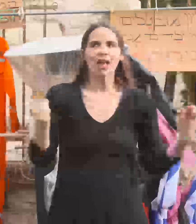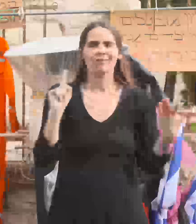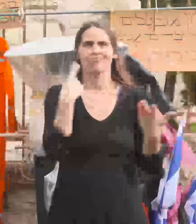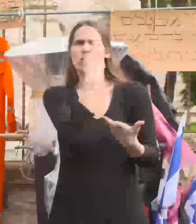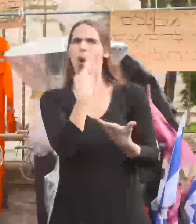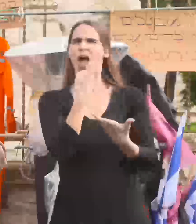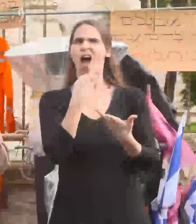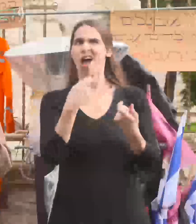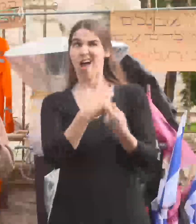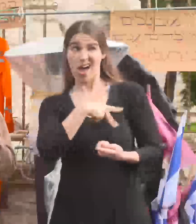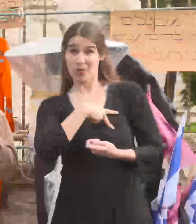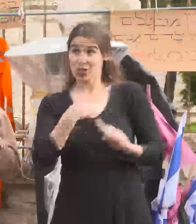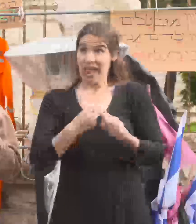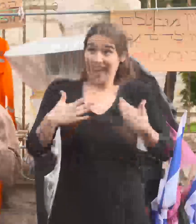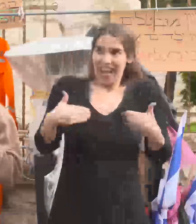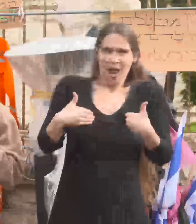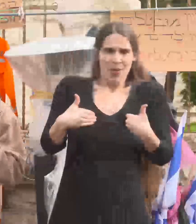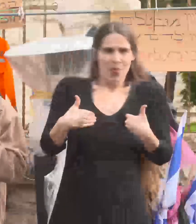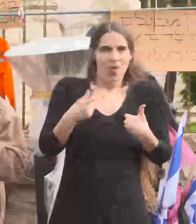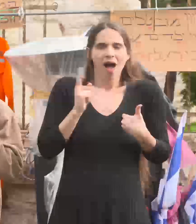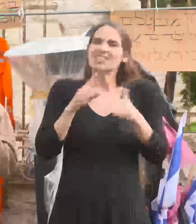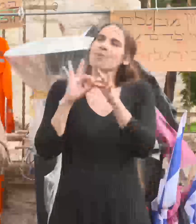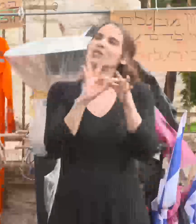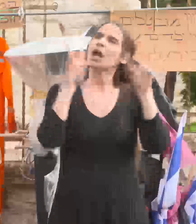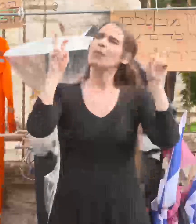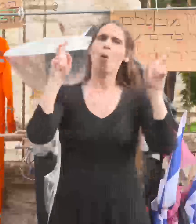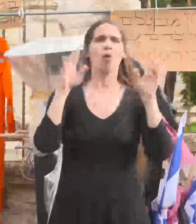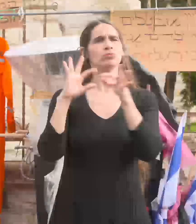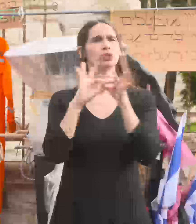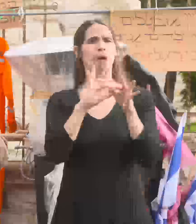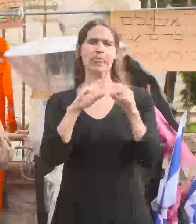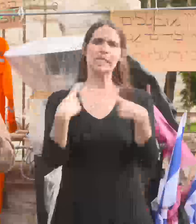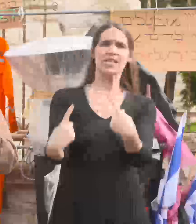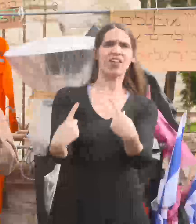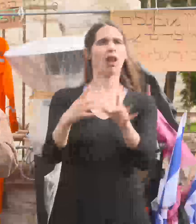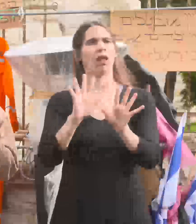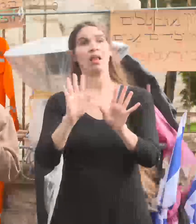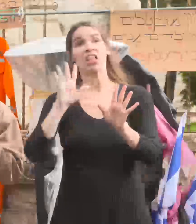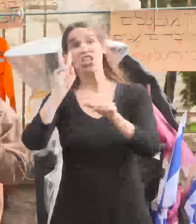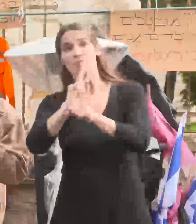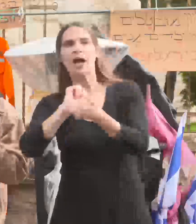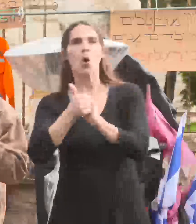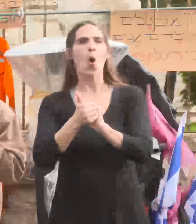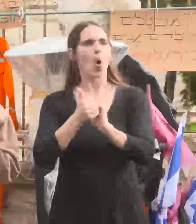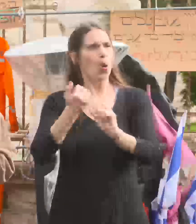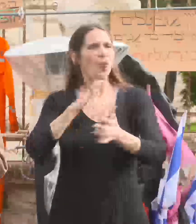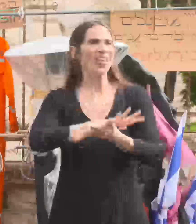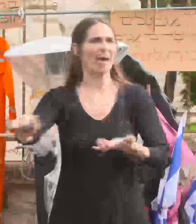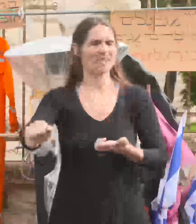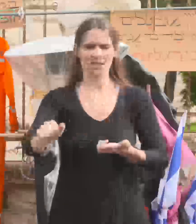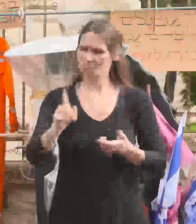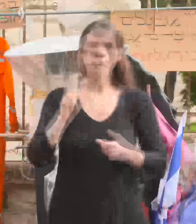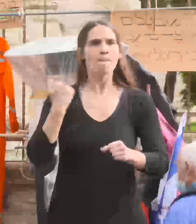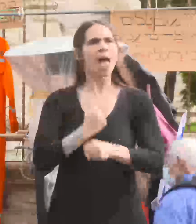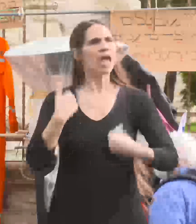בדבר אחריות ששייכת לנו, אך מנוסחת כמשפט סביל, נשמרת או נרמסת, במקום כמשפט פעיל. אנחנו